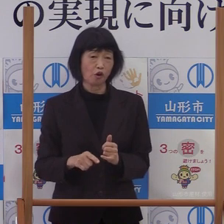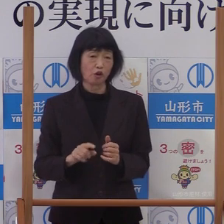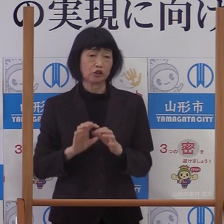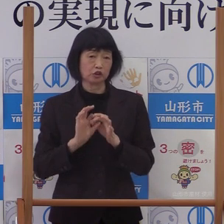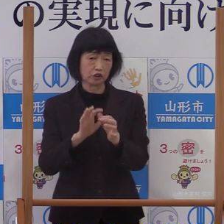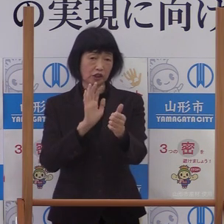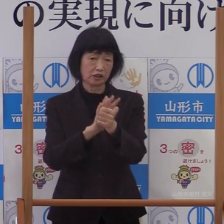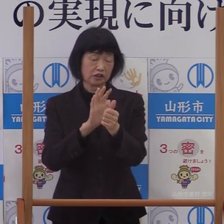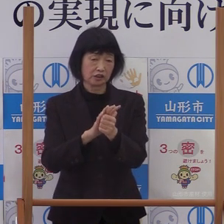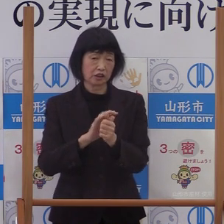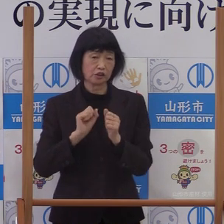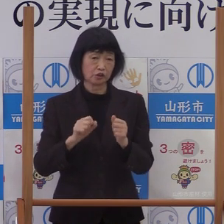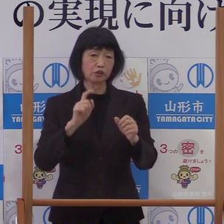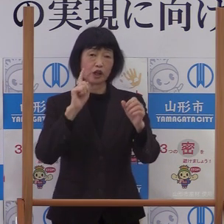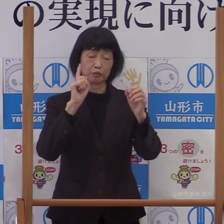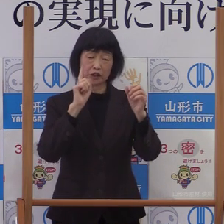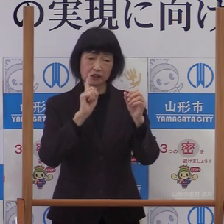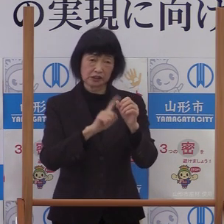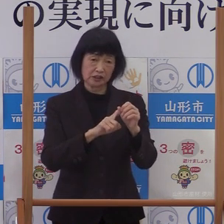していけるよう